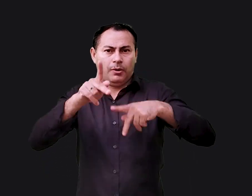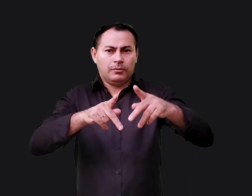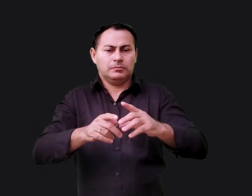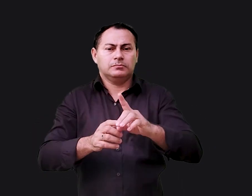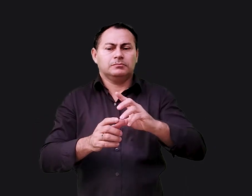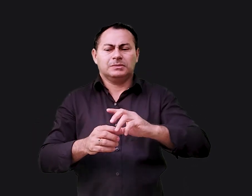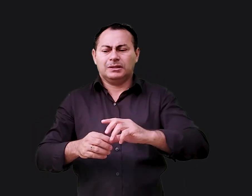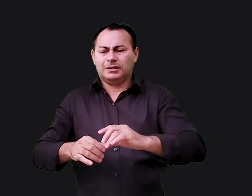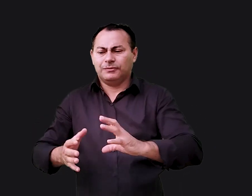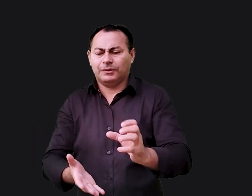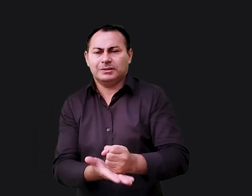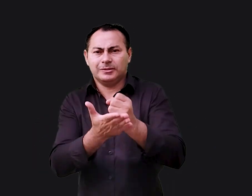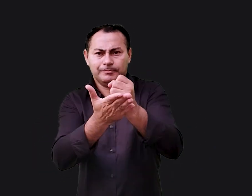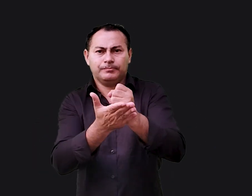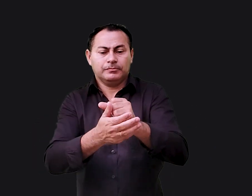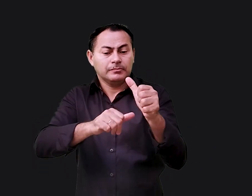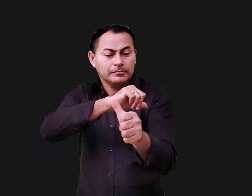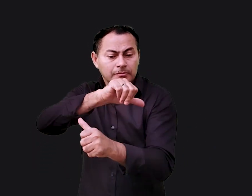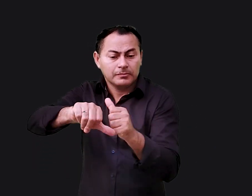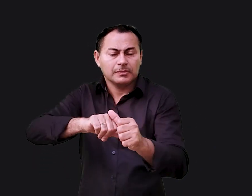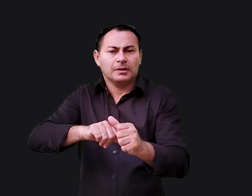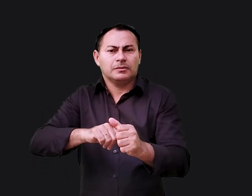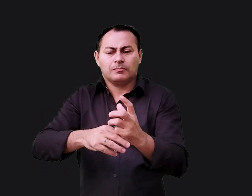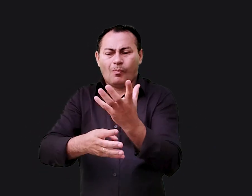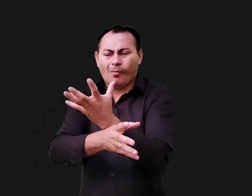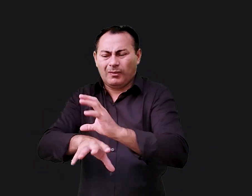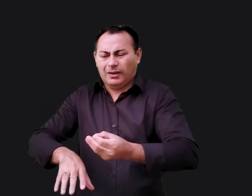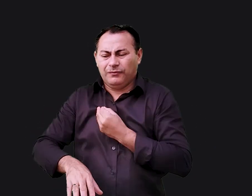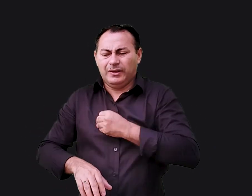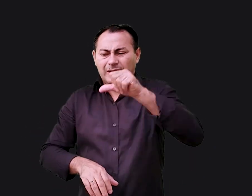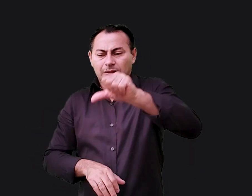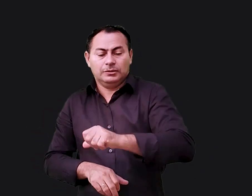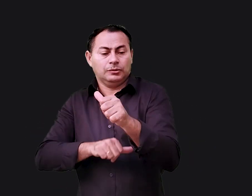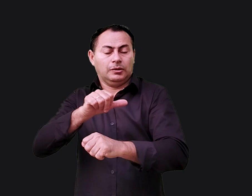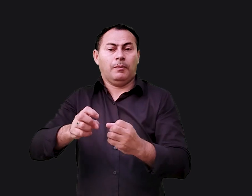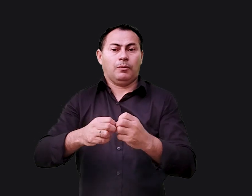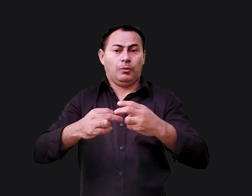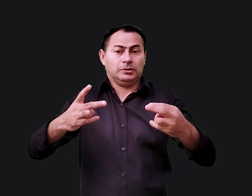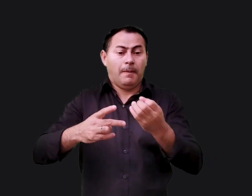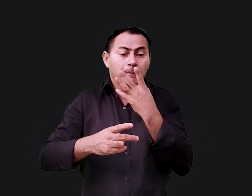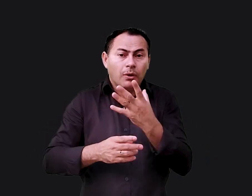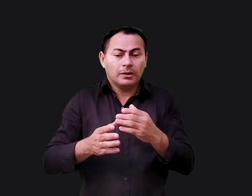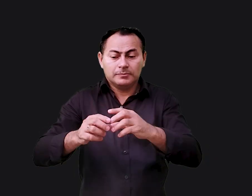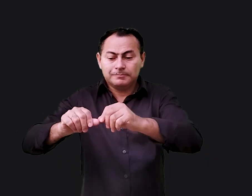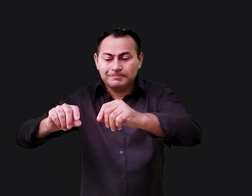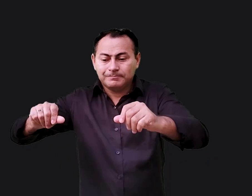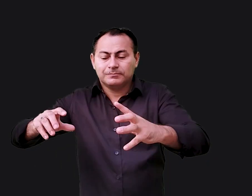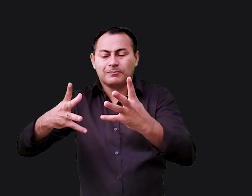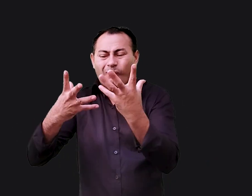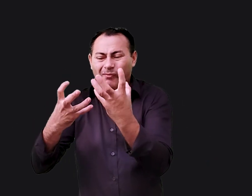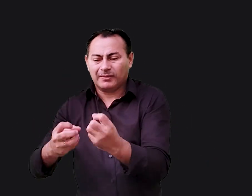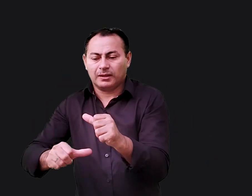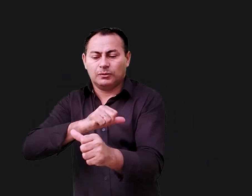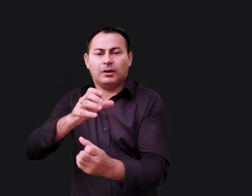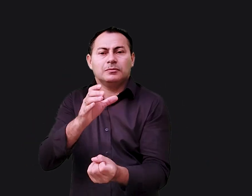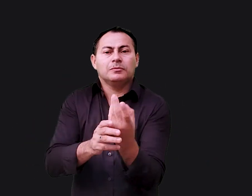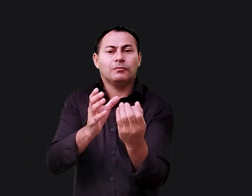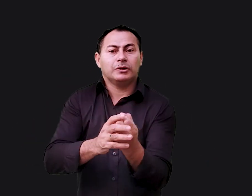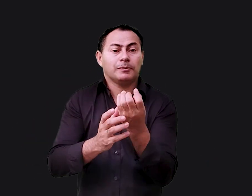na vida do seu povo redimido transforma o deserto em açudes e a terra ressecada